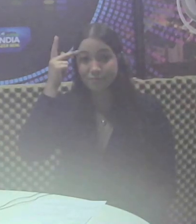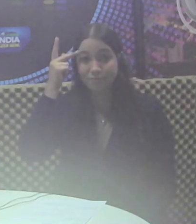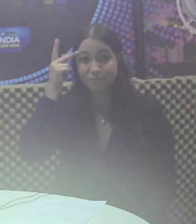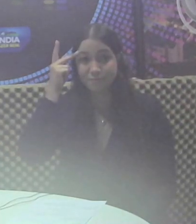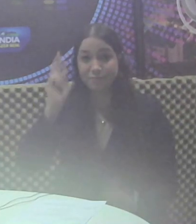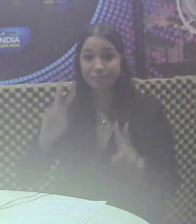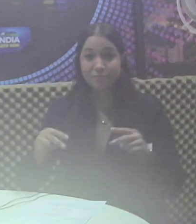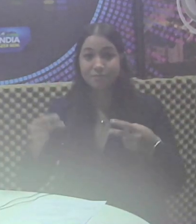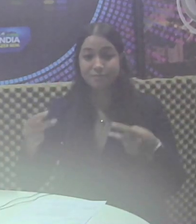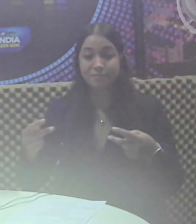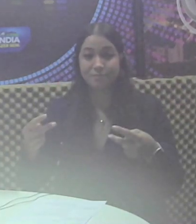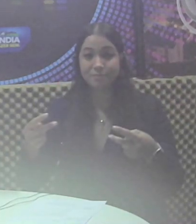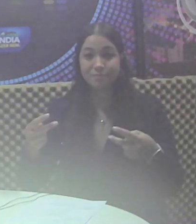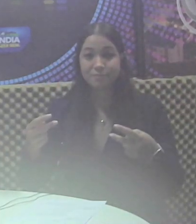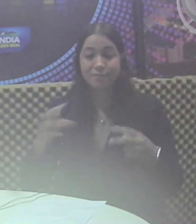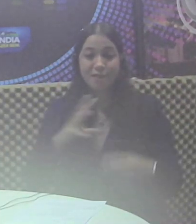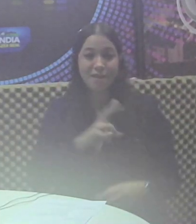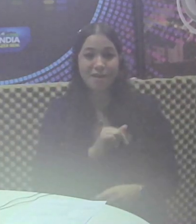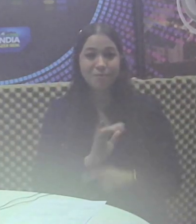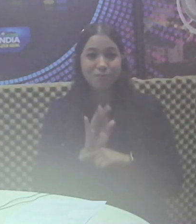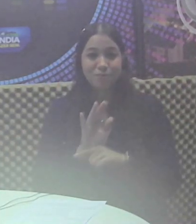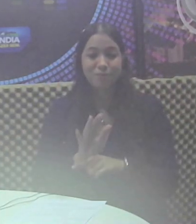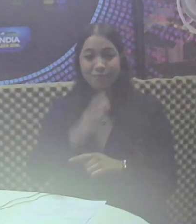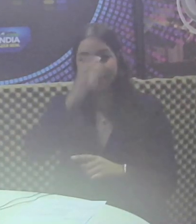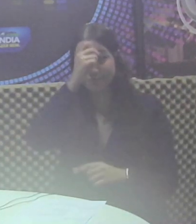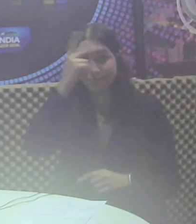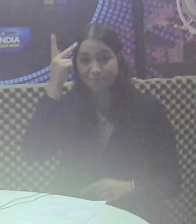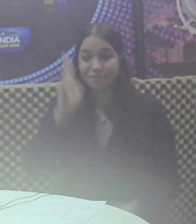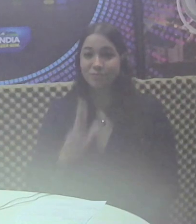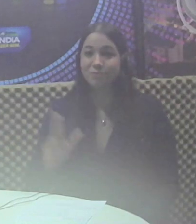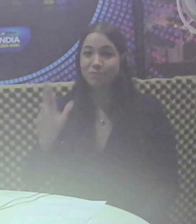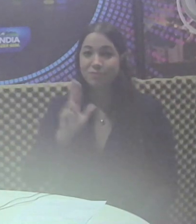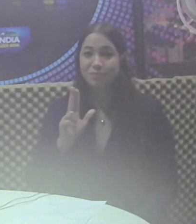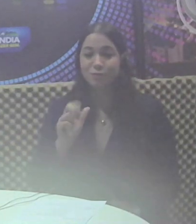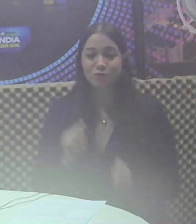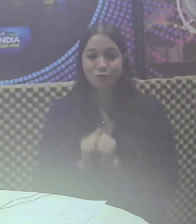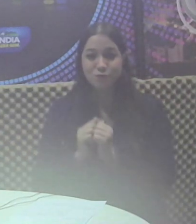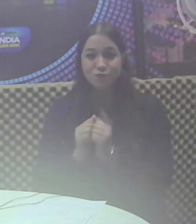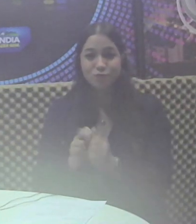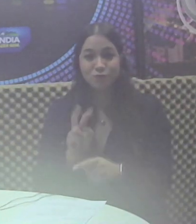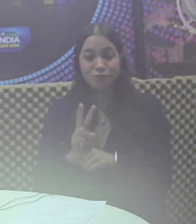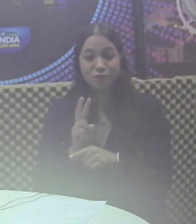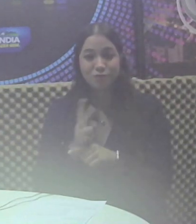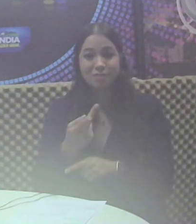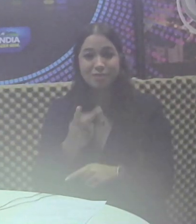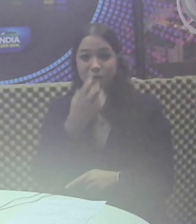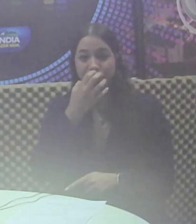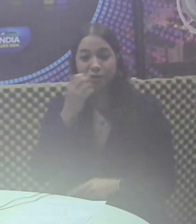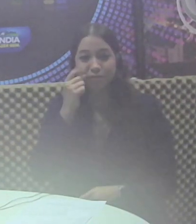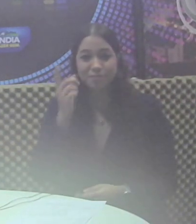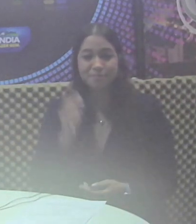aqui. Quem ama, cuida. E a Prefeitura de Uberlândia está ao seu lado para cuidar bem do seu pet.